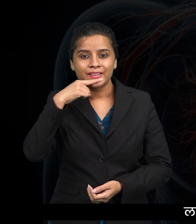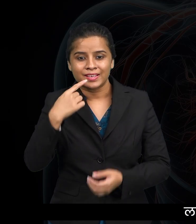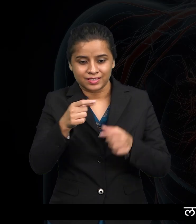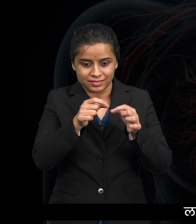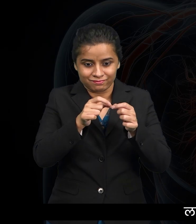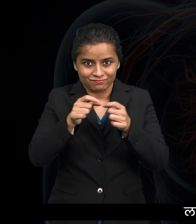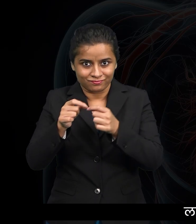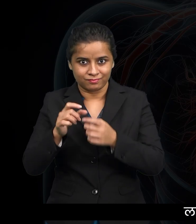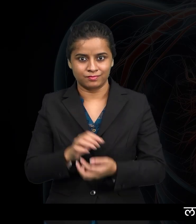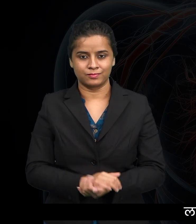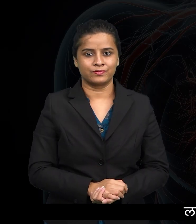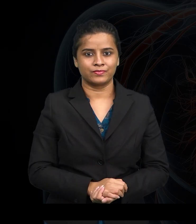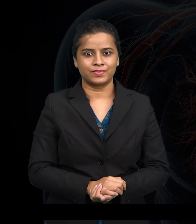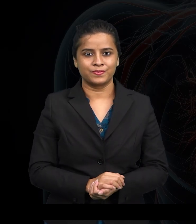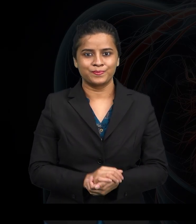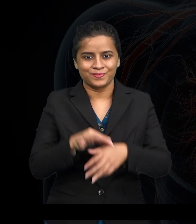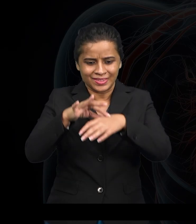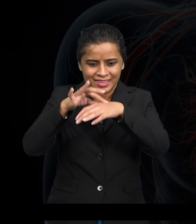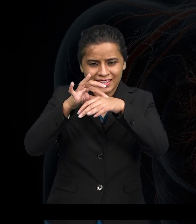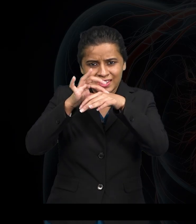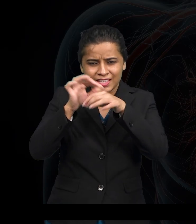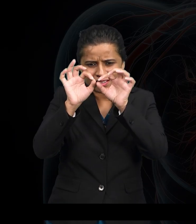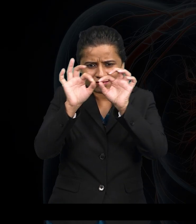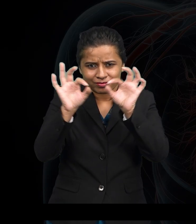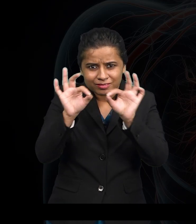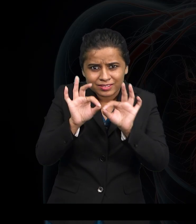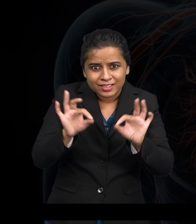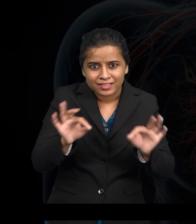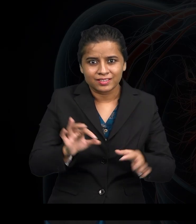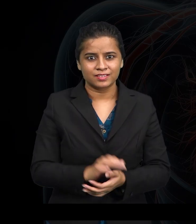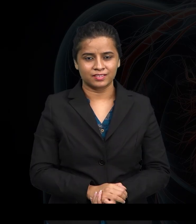लाल रक्त कोशिका, टिश्यू पेपर।